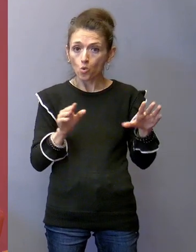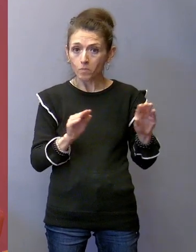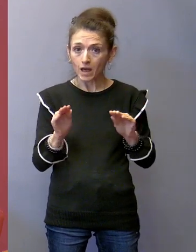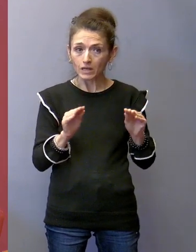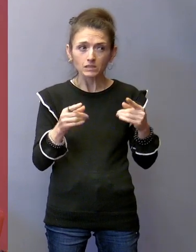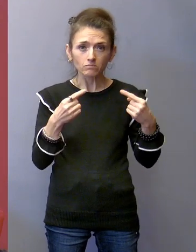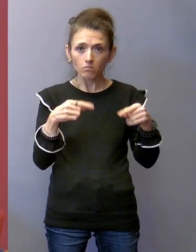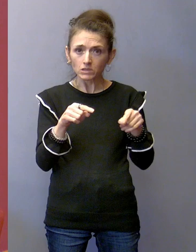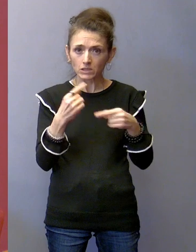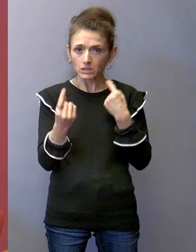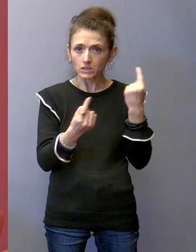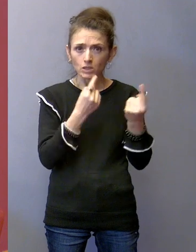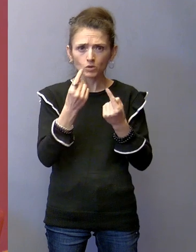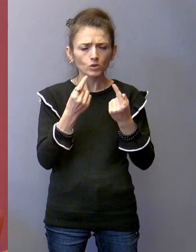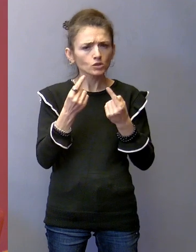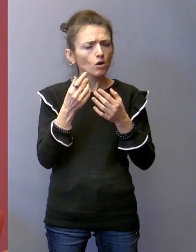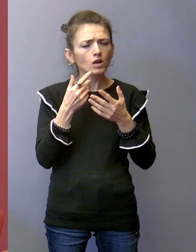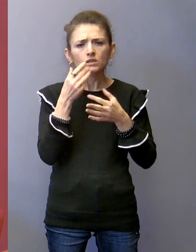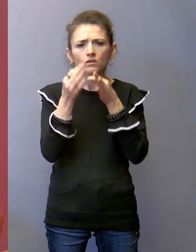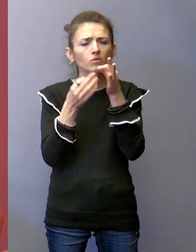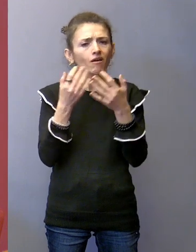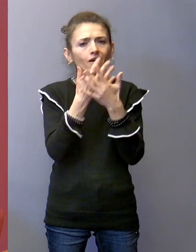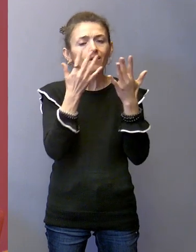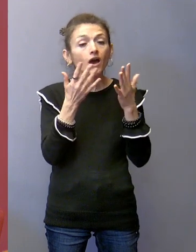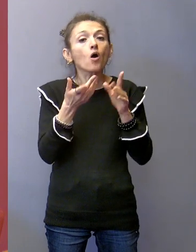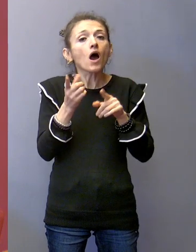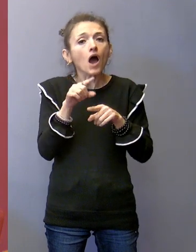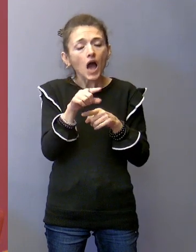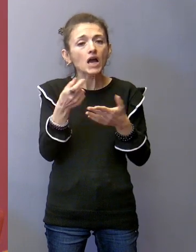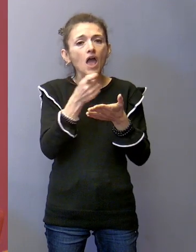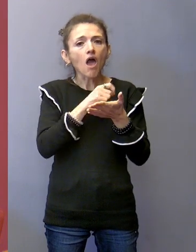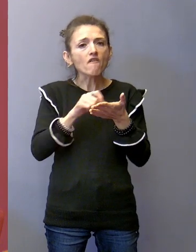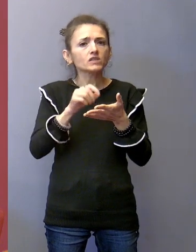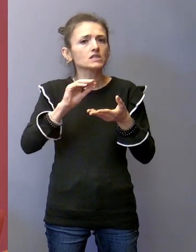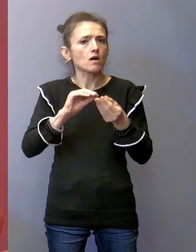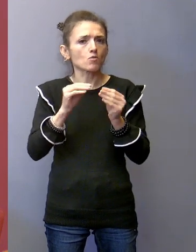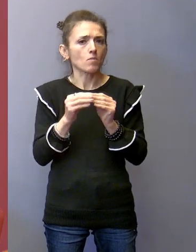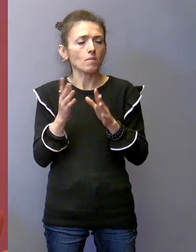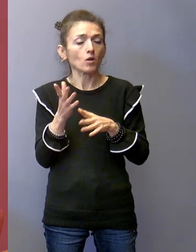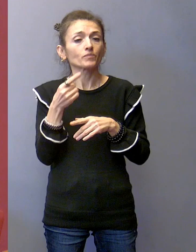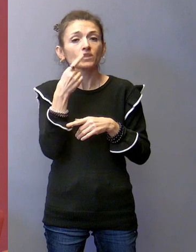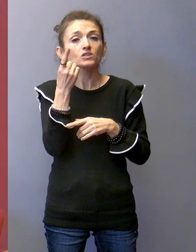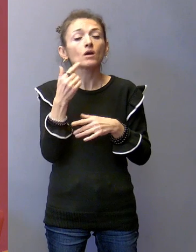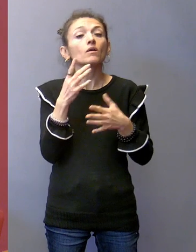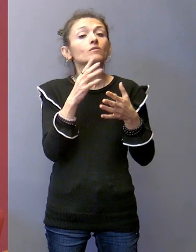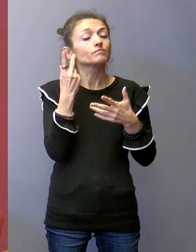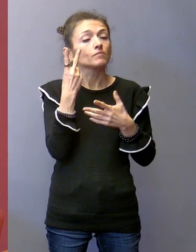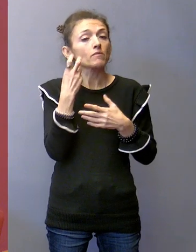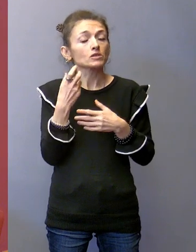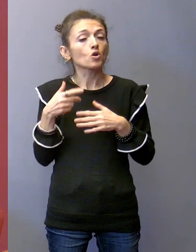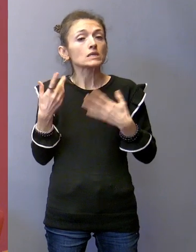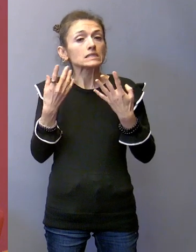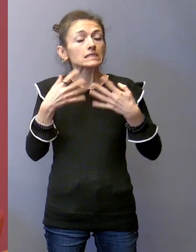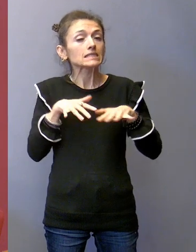però evidenzia mio giudizio un grosso problema e dice così quanto previsto in relazione al sistema di servizi